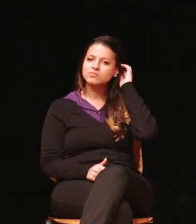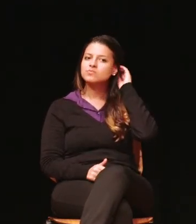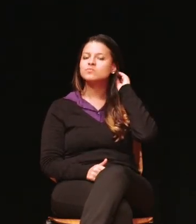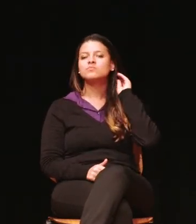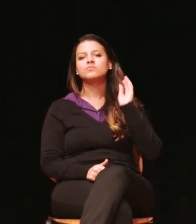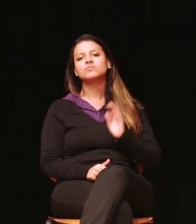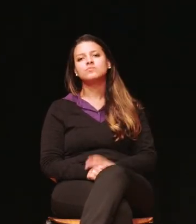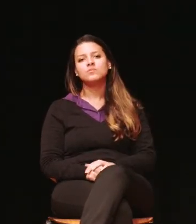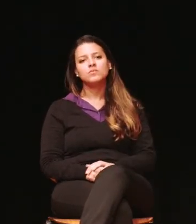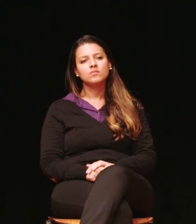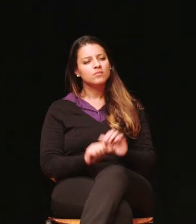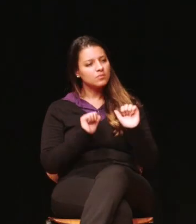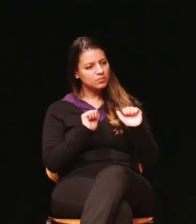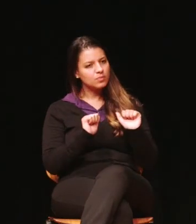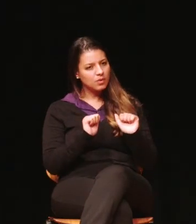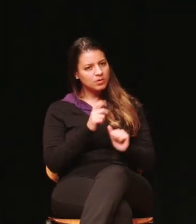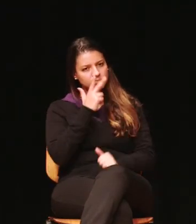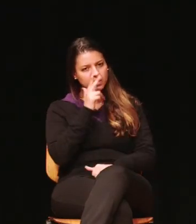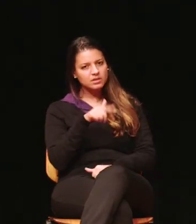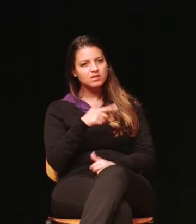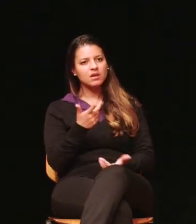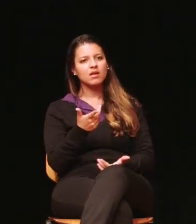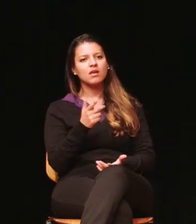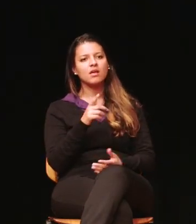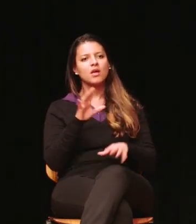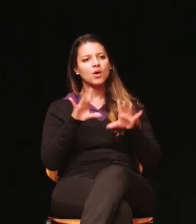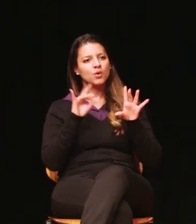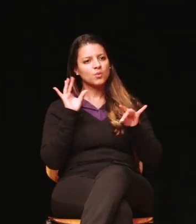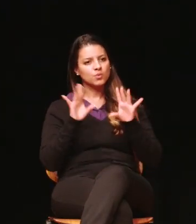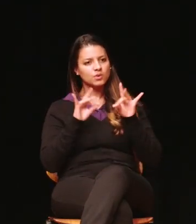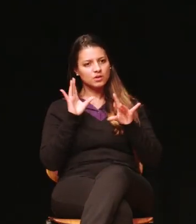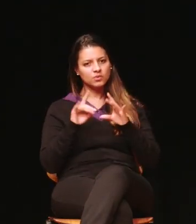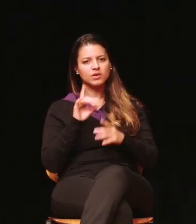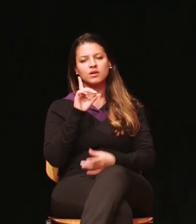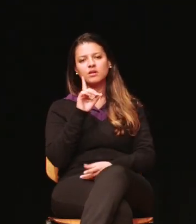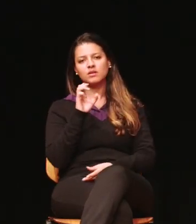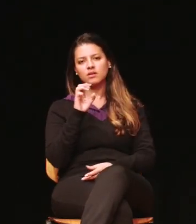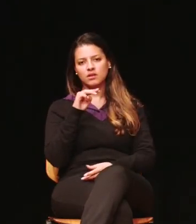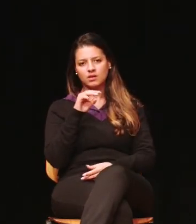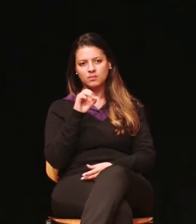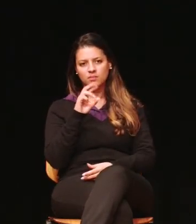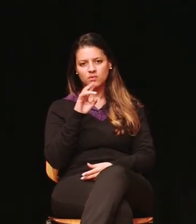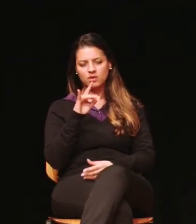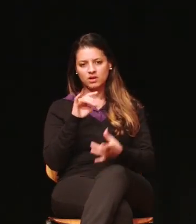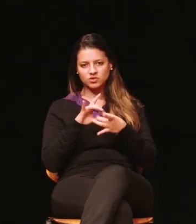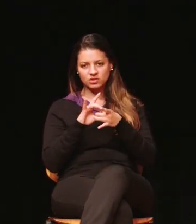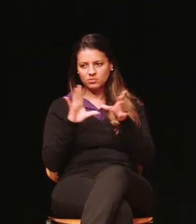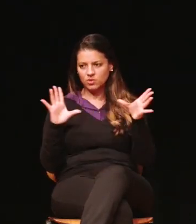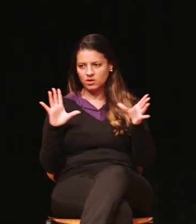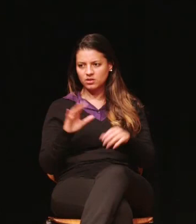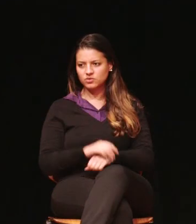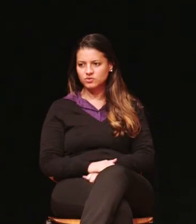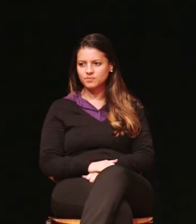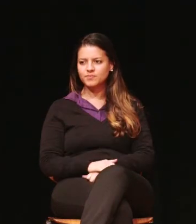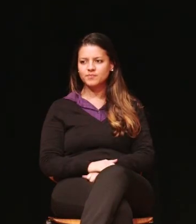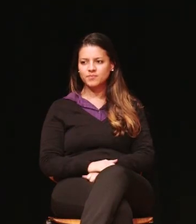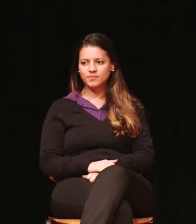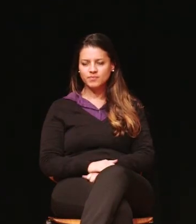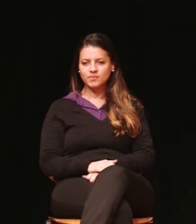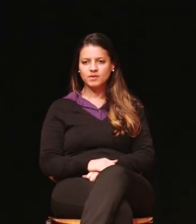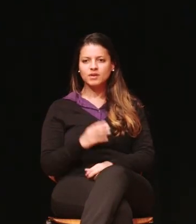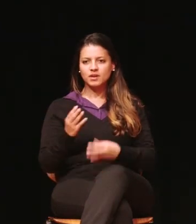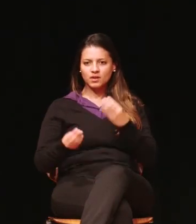uma curadoria democrática, eu acho, nesse aspecto. O curador não deve ser alguém que impõe o